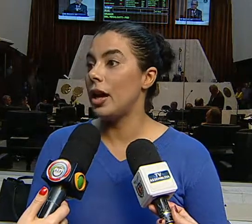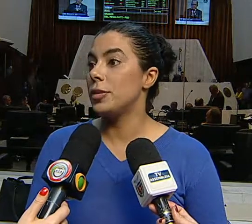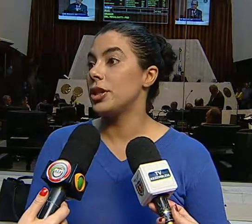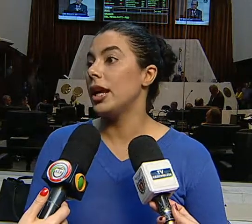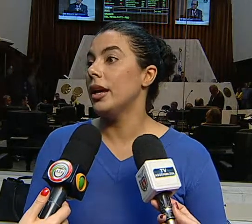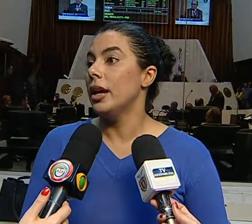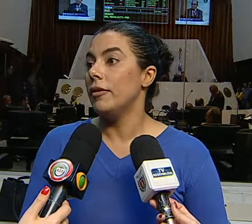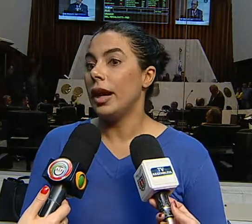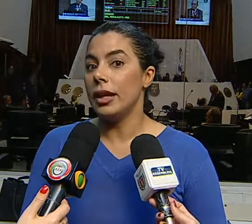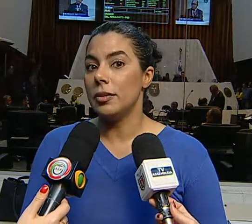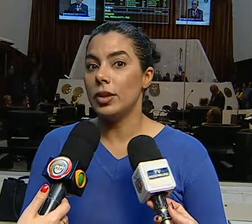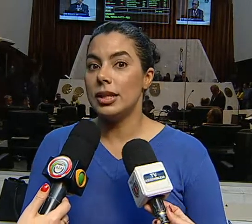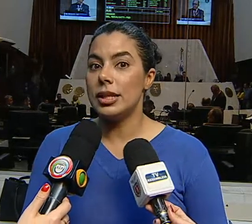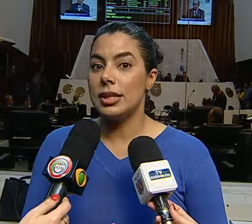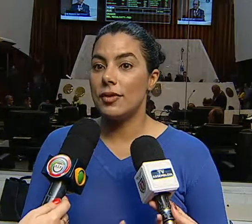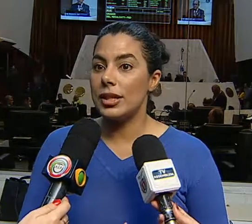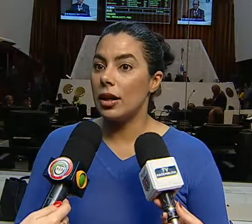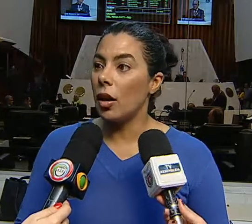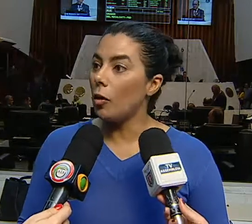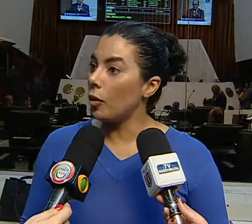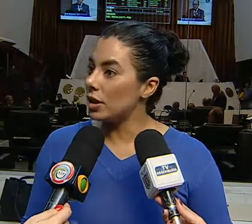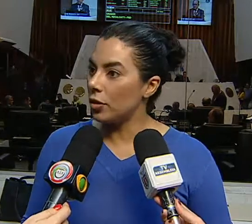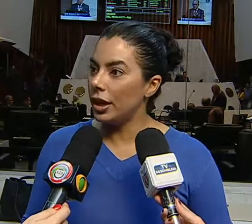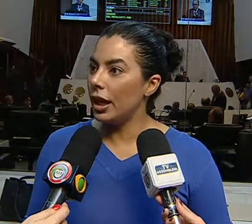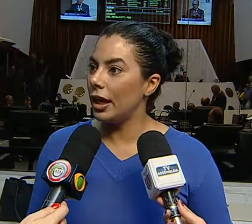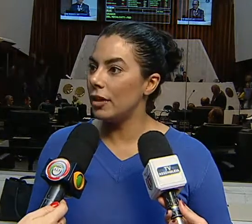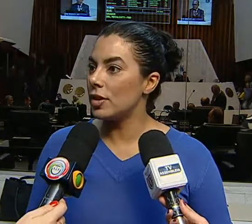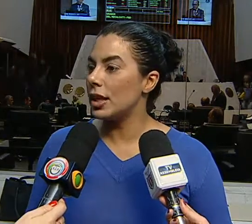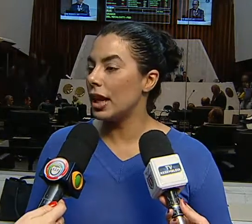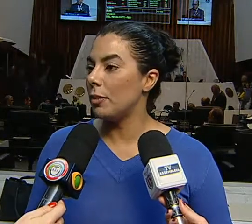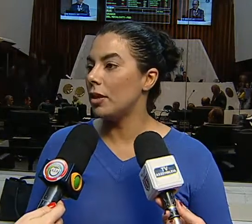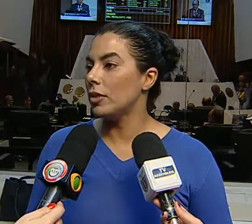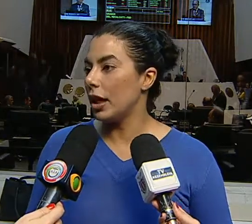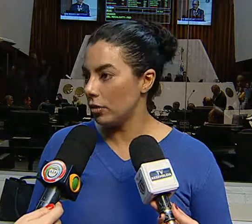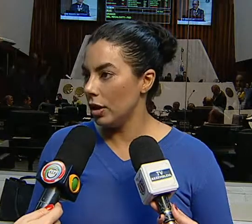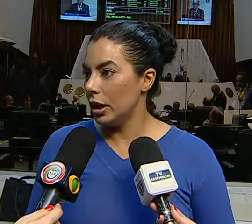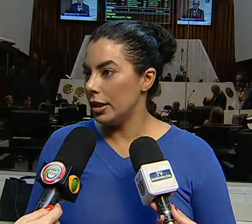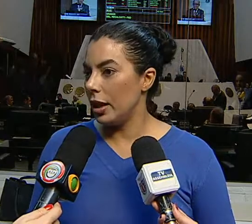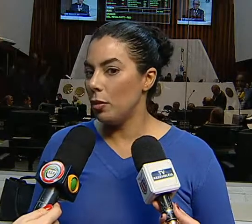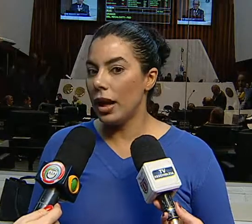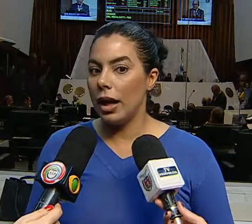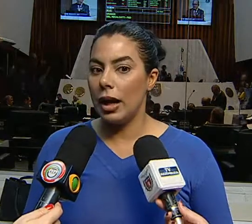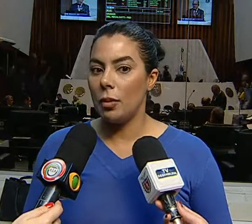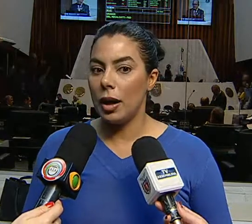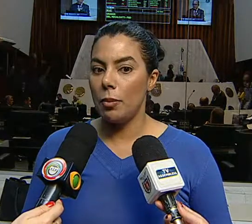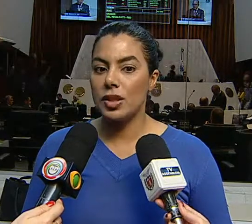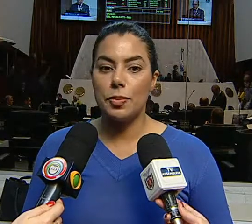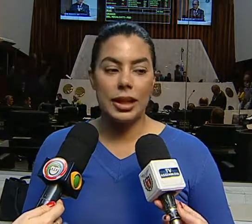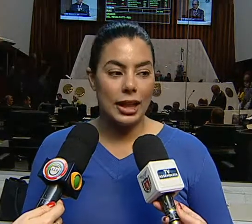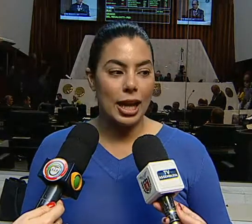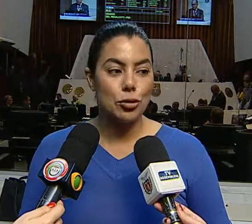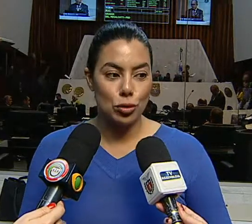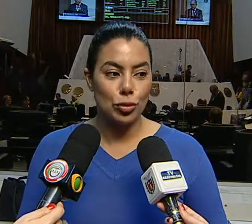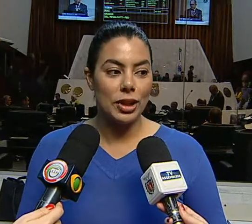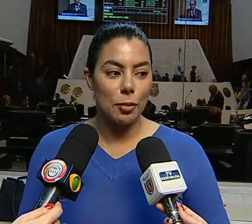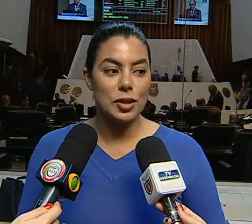intérprete, né, vai muitas vezes fazer alguma coisa corriqueira e você acaba não tendo, né, uma possibilidade, o surdo não tem a